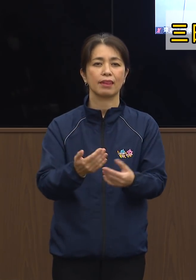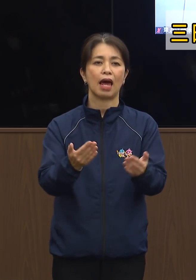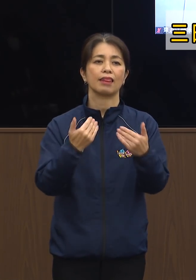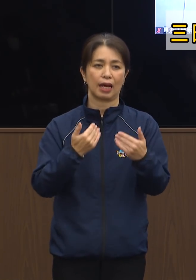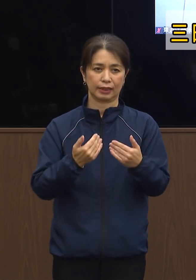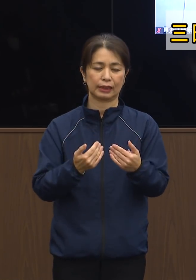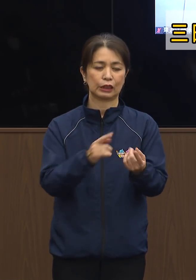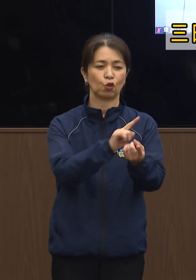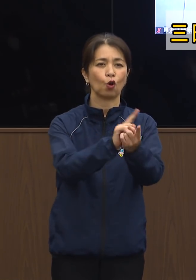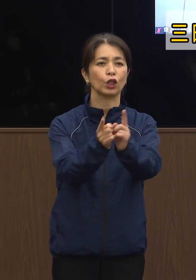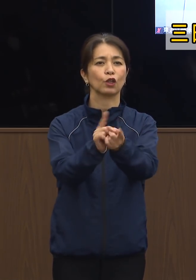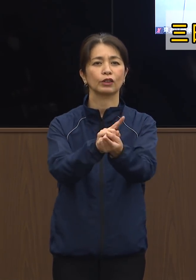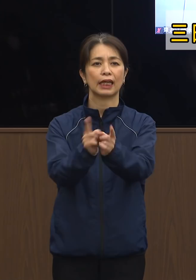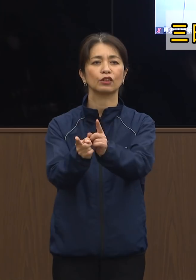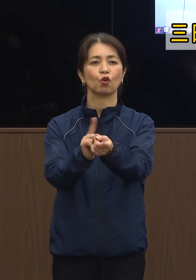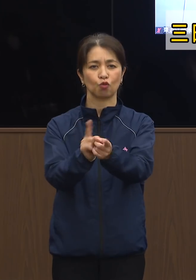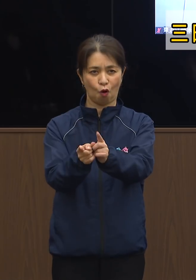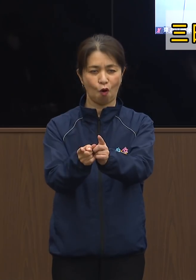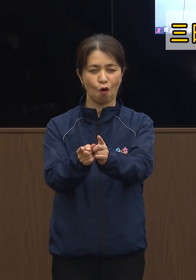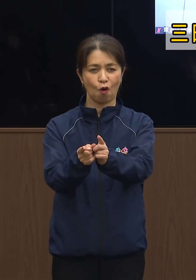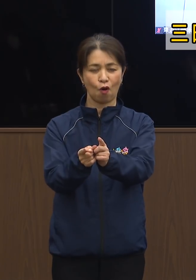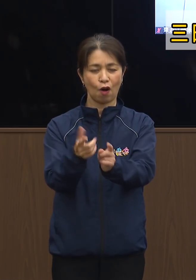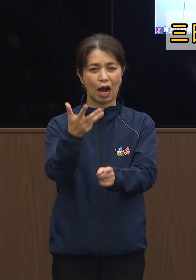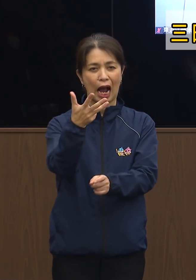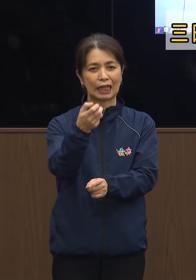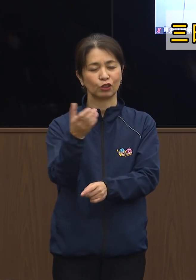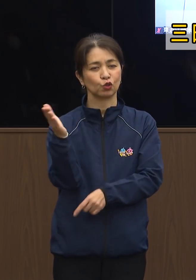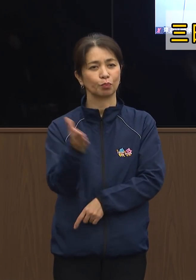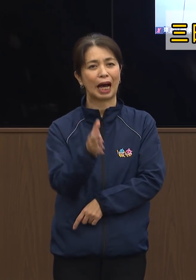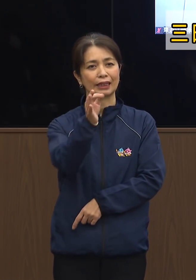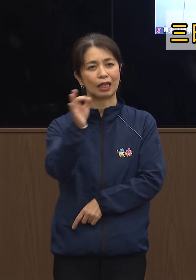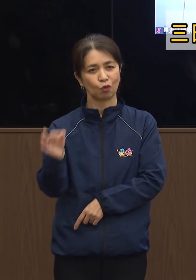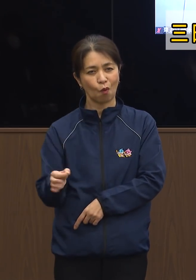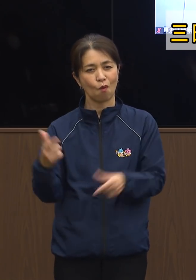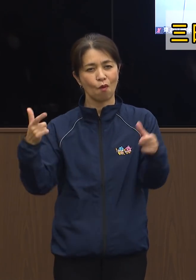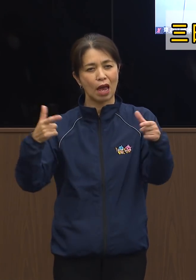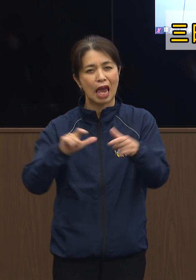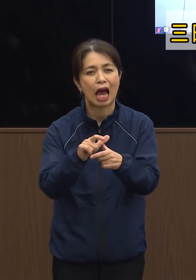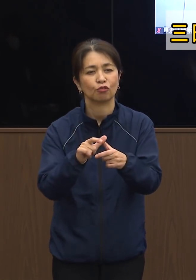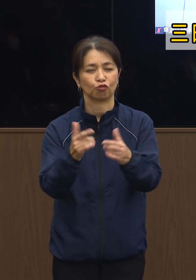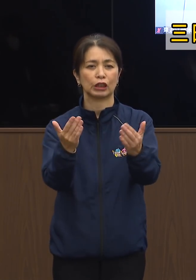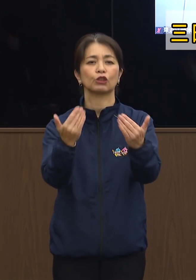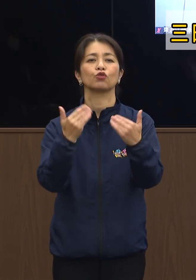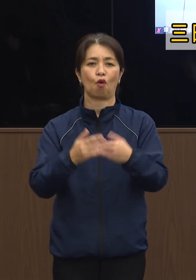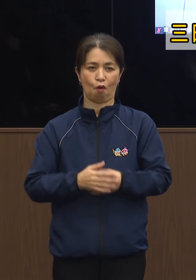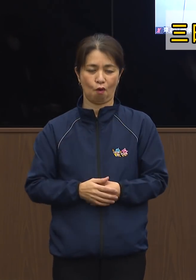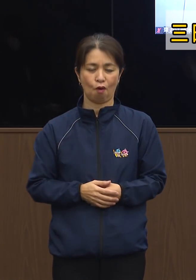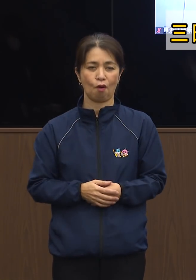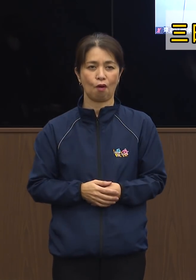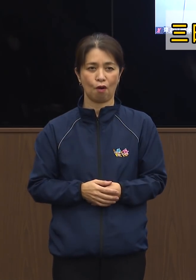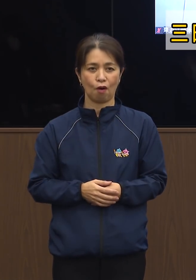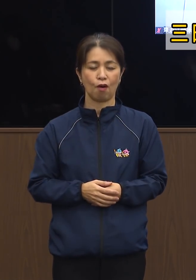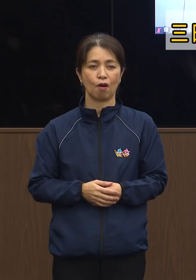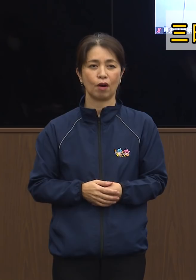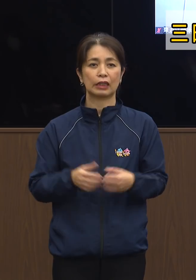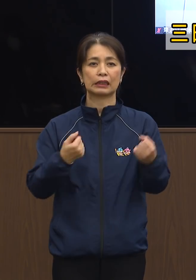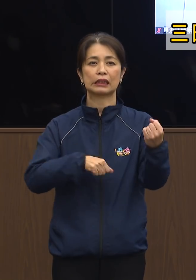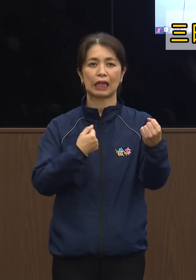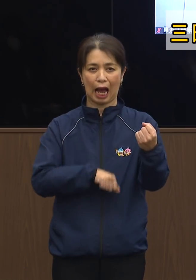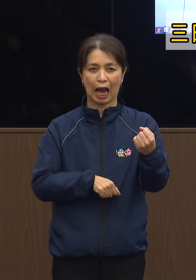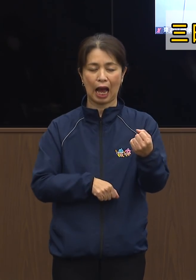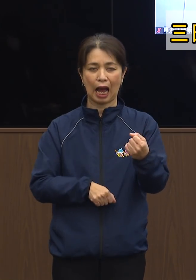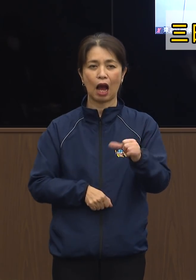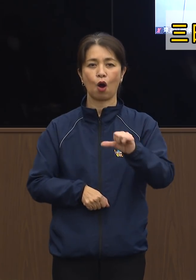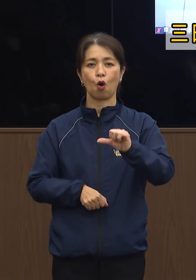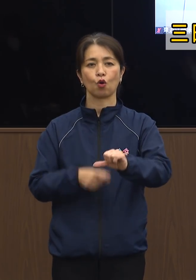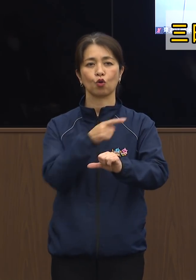との接触を8割減らしていかなければならないということから、市が5分の1ルール